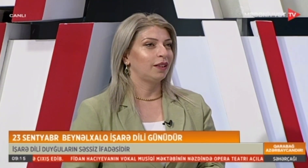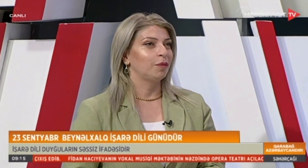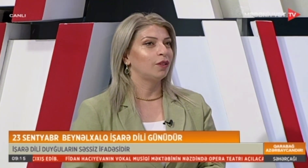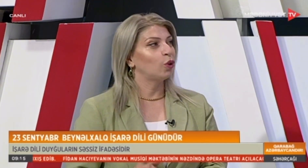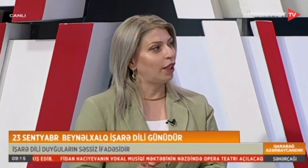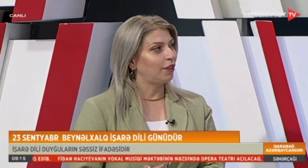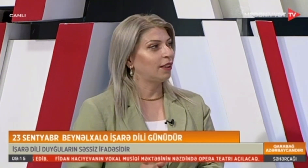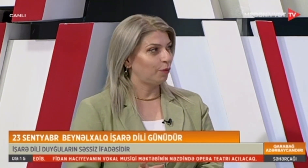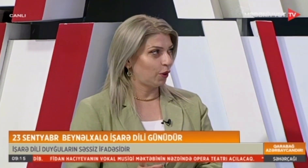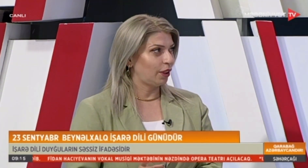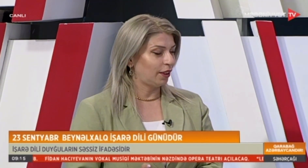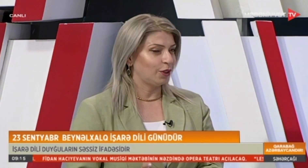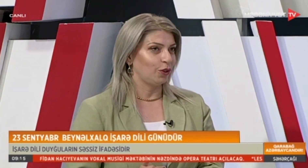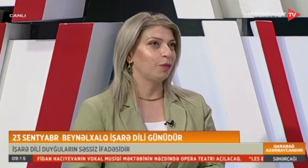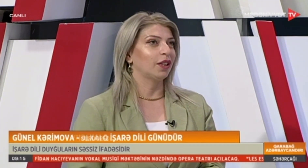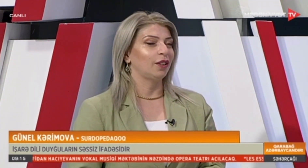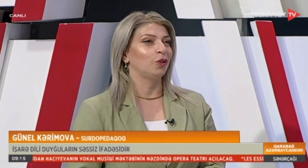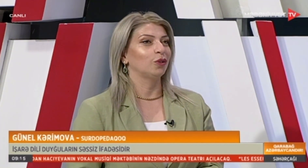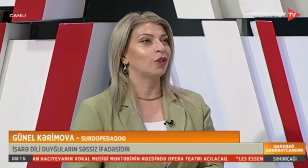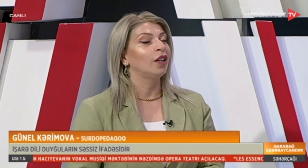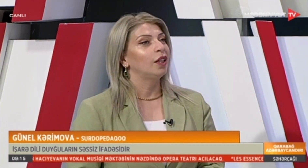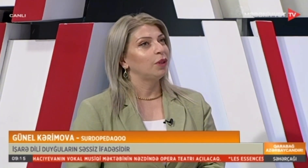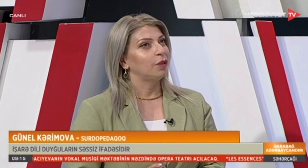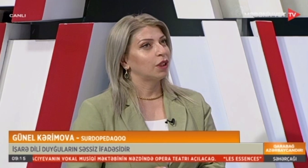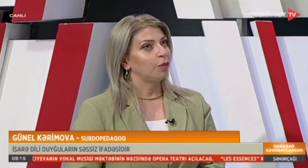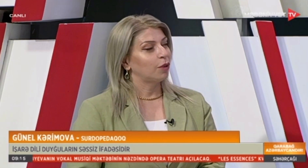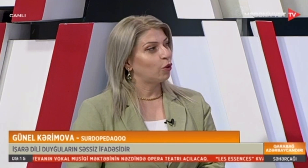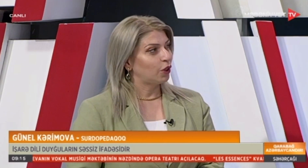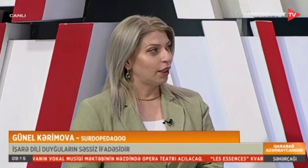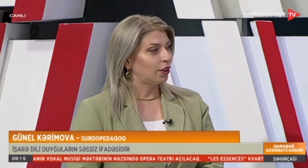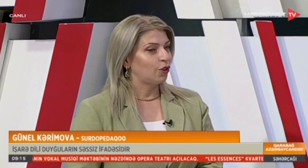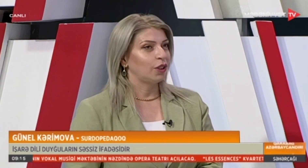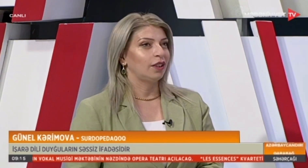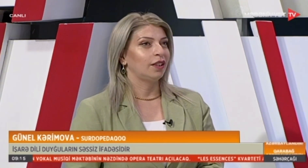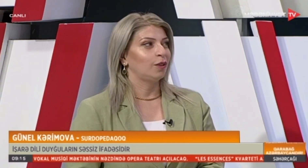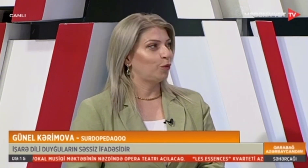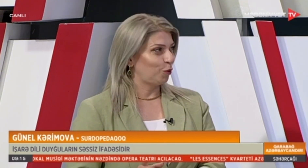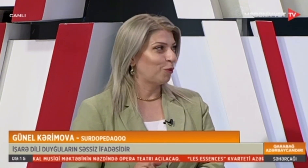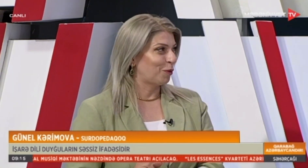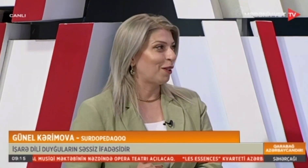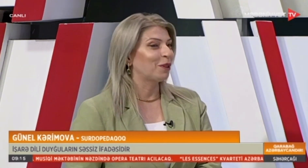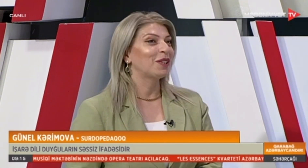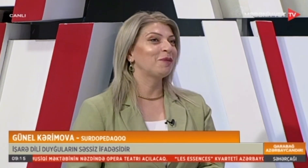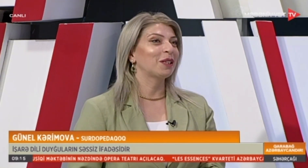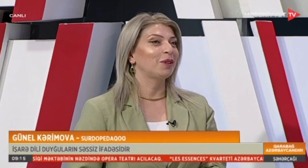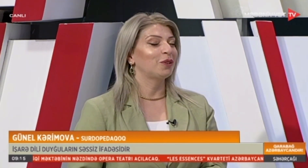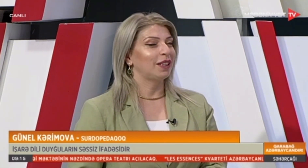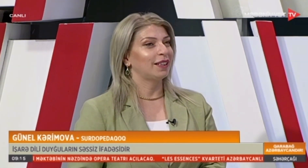də, son həftəsi jest dili günü kimi qeyd olunur. Bildiyimiz kimi 2018-ci ildə, ümumi bir məlumat verim, 2018-ci